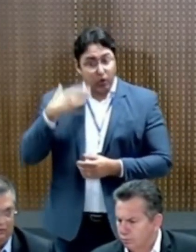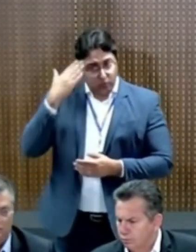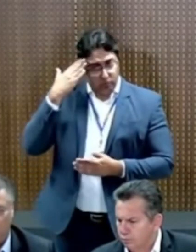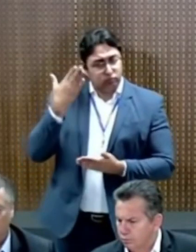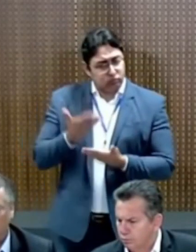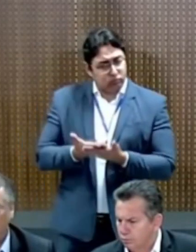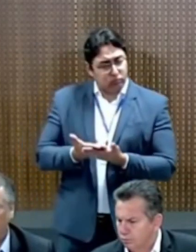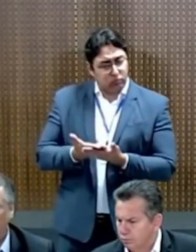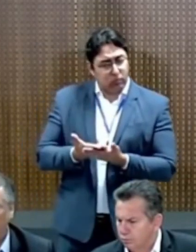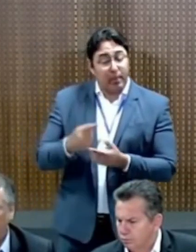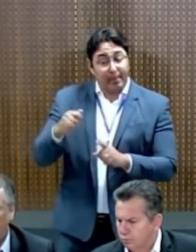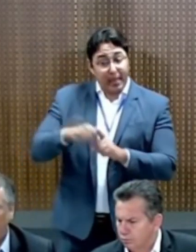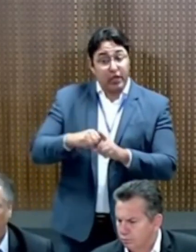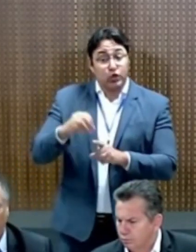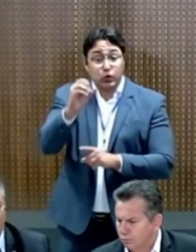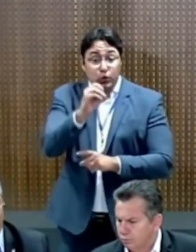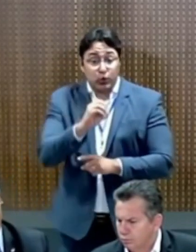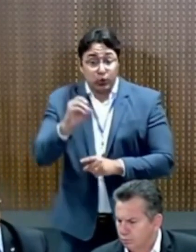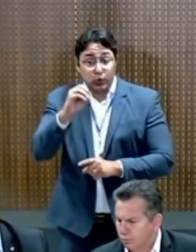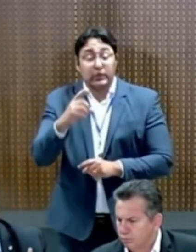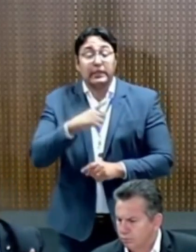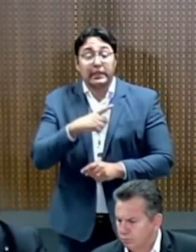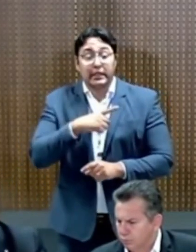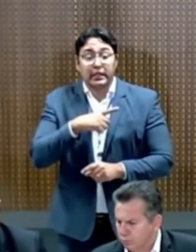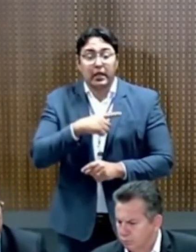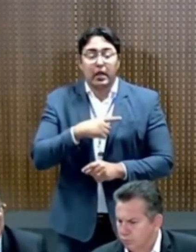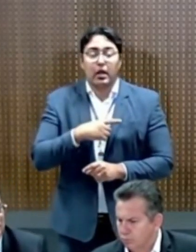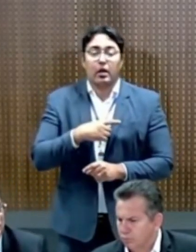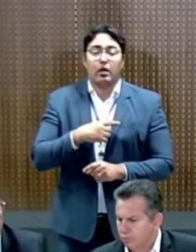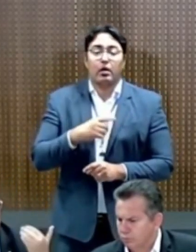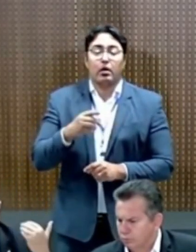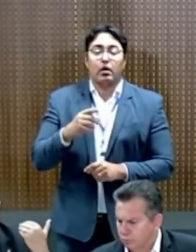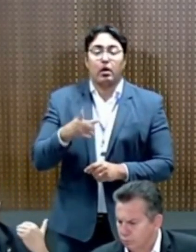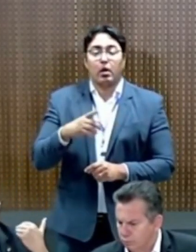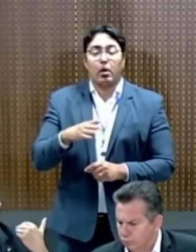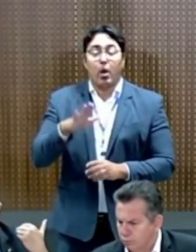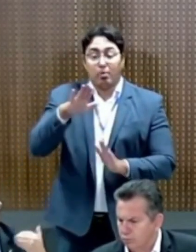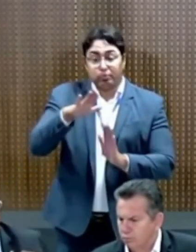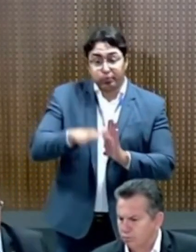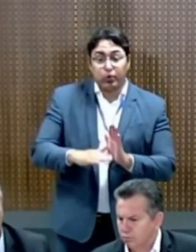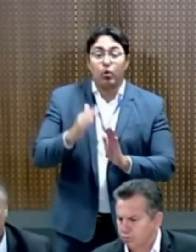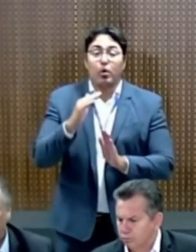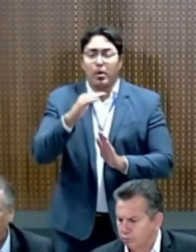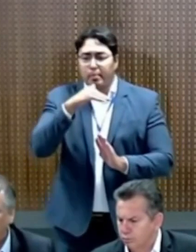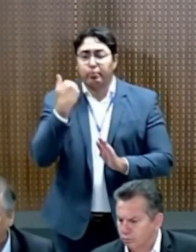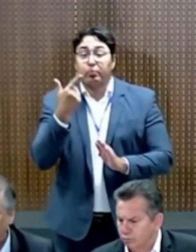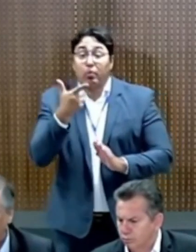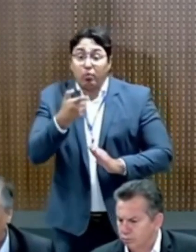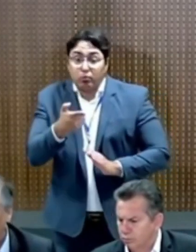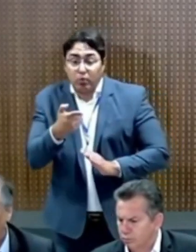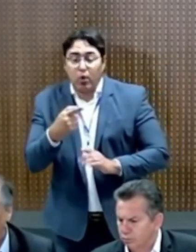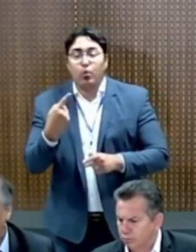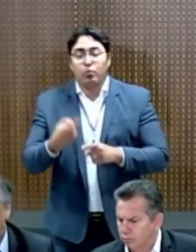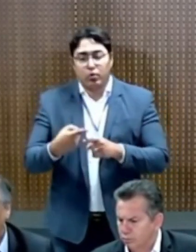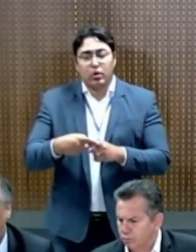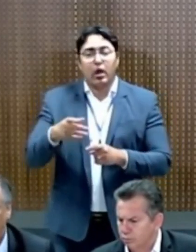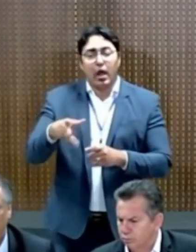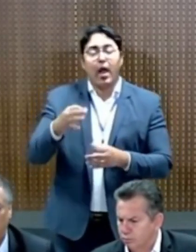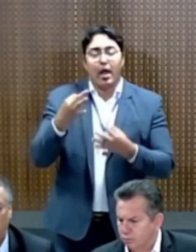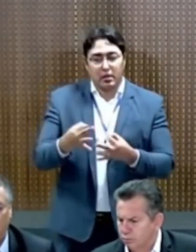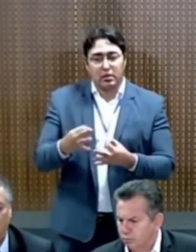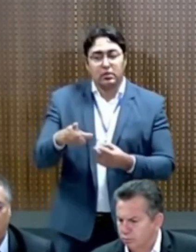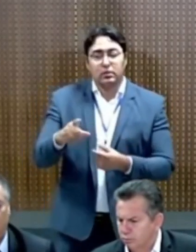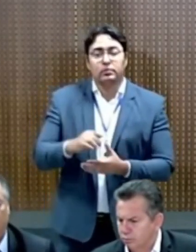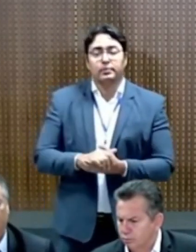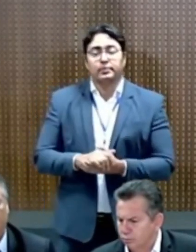alturas no mês de outubro é que nós teremos menos homicídios do que no ano passado estamos lutando para confirmar essa tendência de